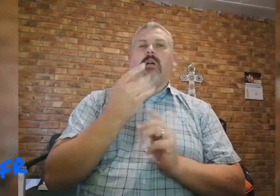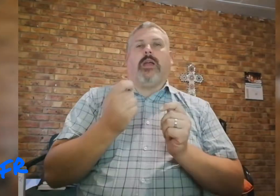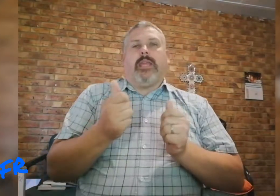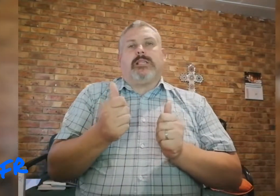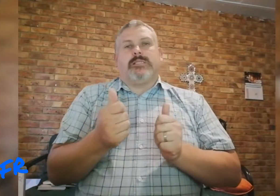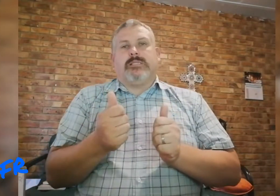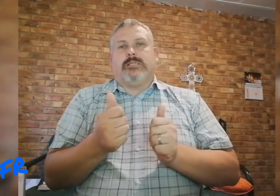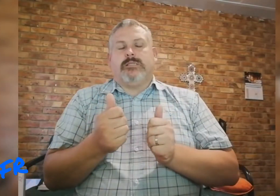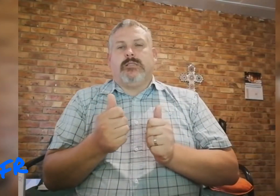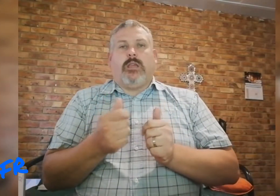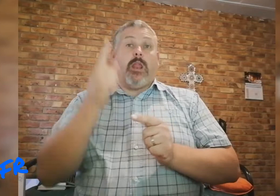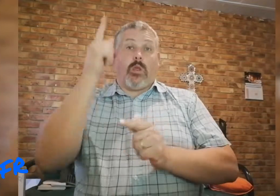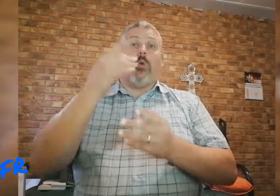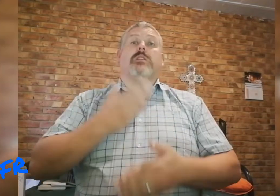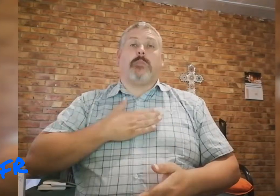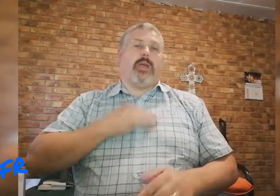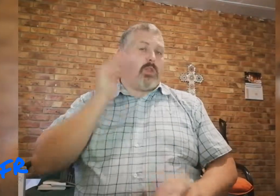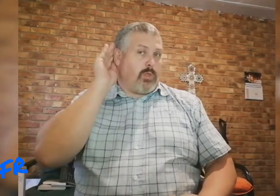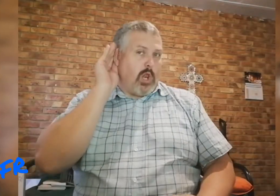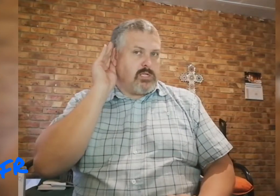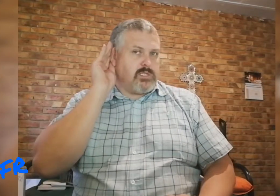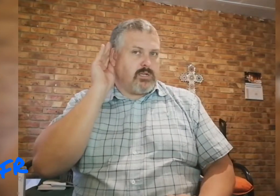vraag iets, en God is by het om te luister.